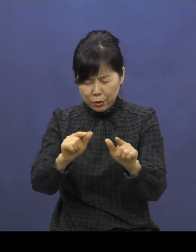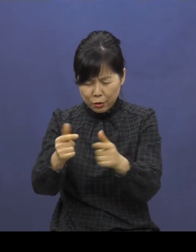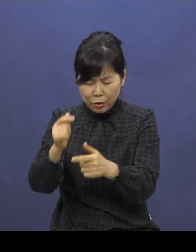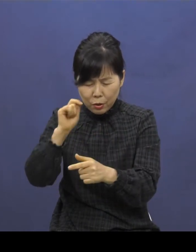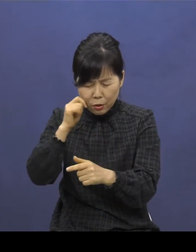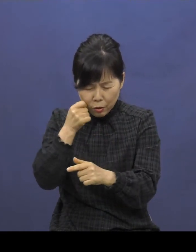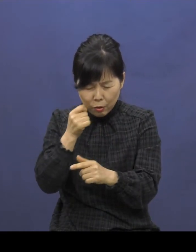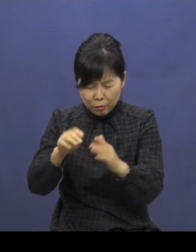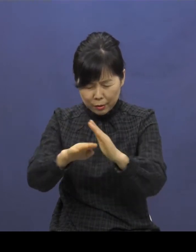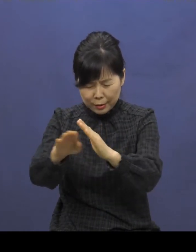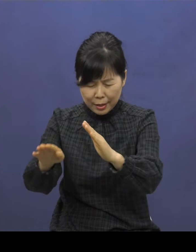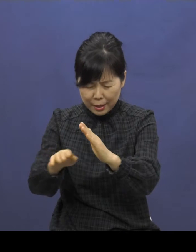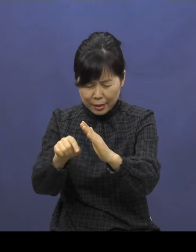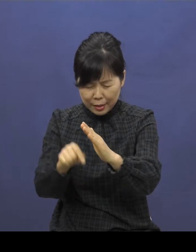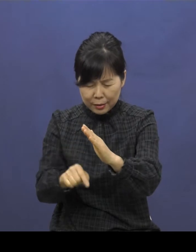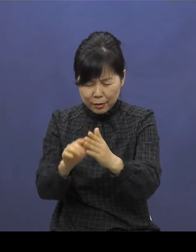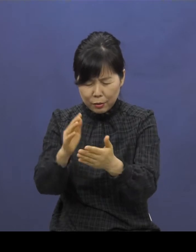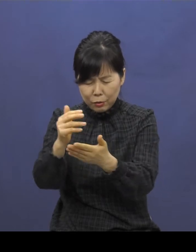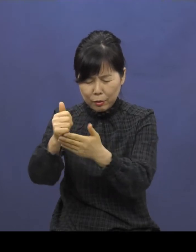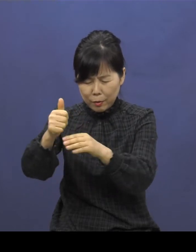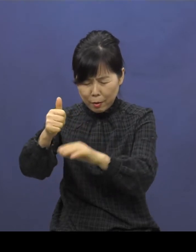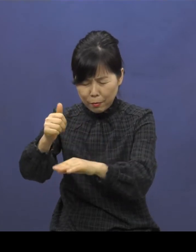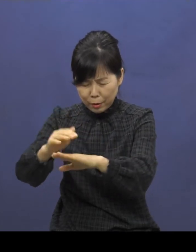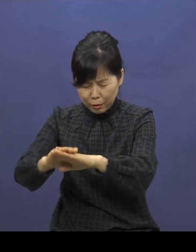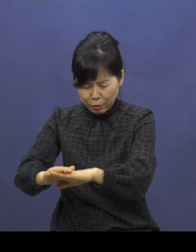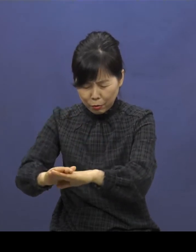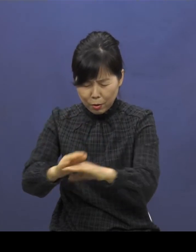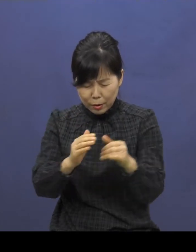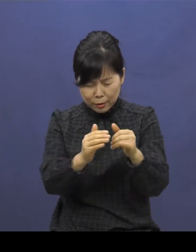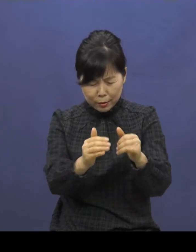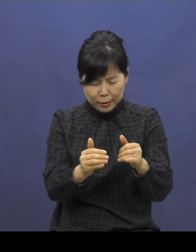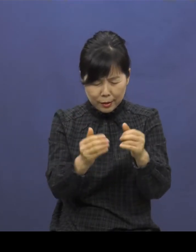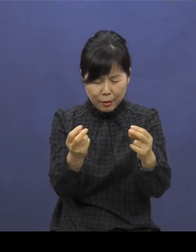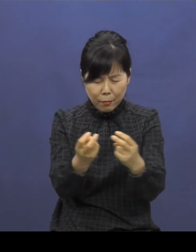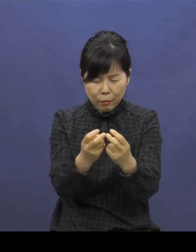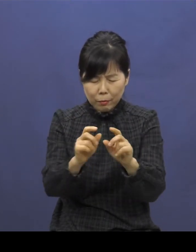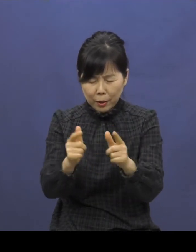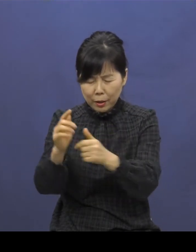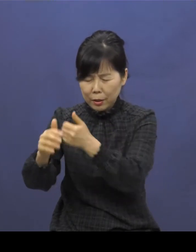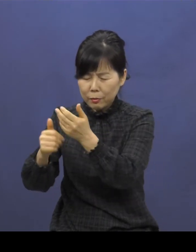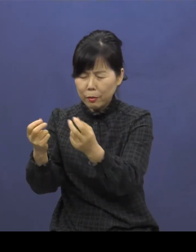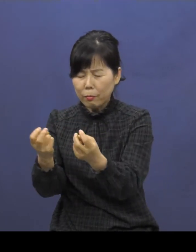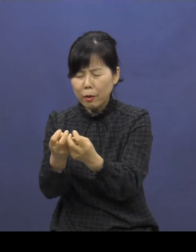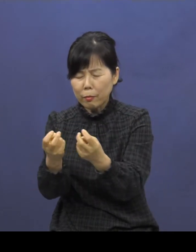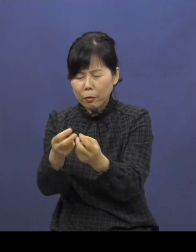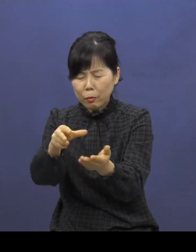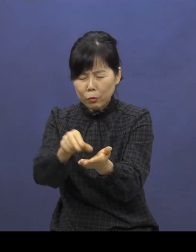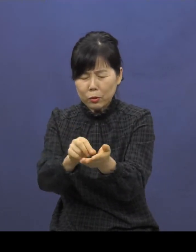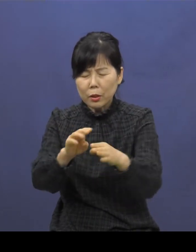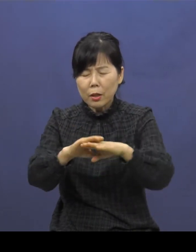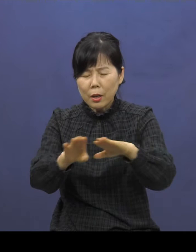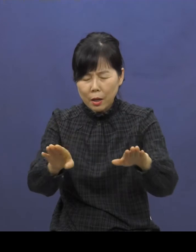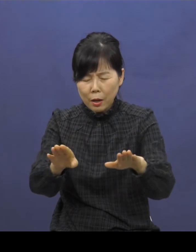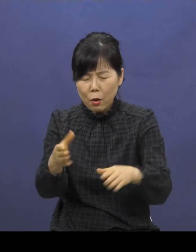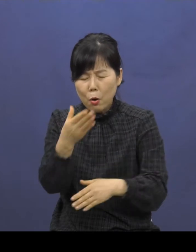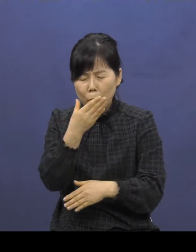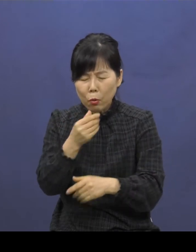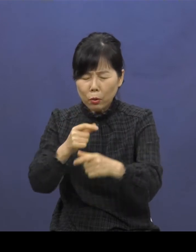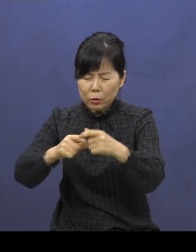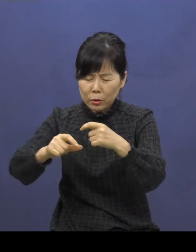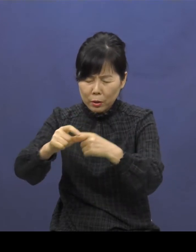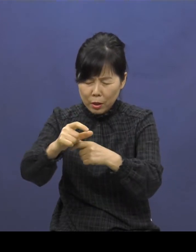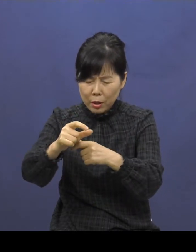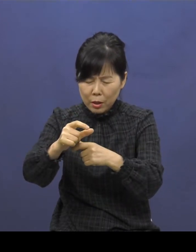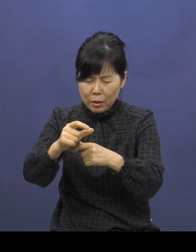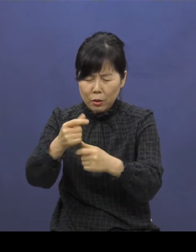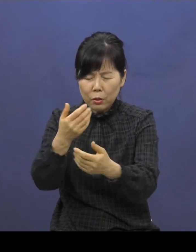있는 가정마다 주님 앞에 다 내려놓고 세상의 방법이 아닌 하나님의 방법으로 이 문제들이 해결되어 복의 복을